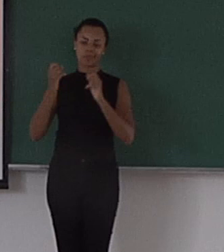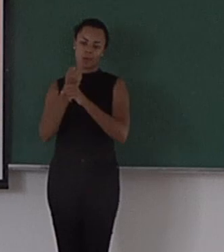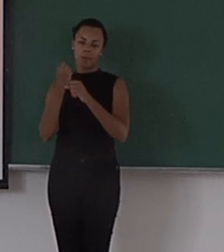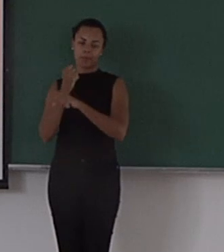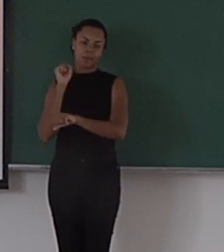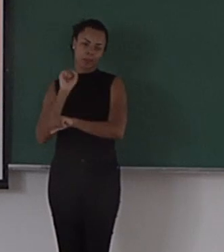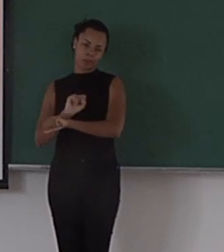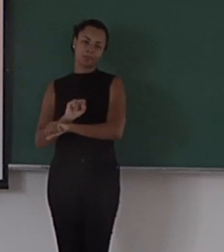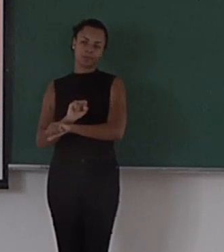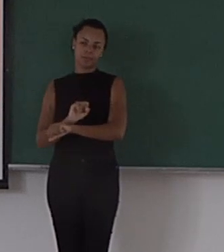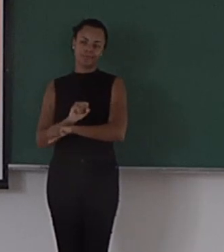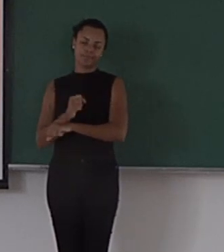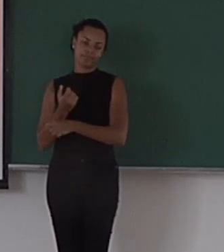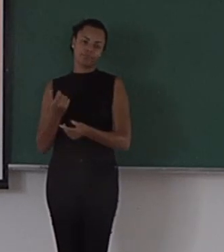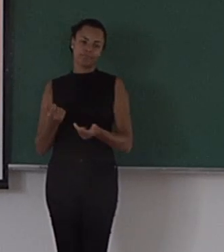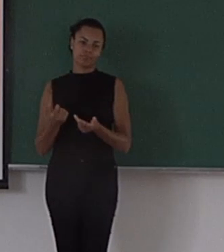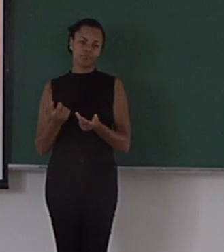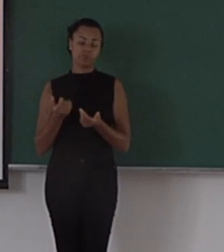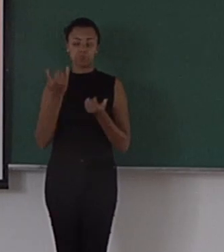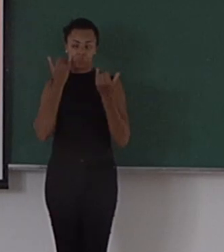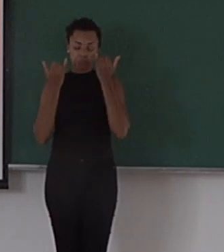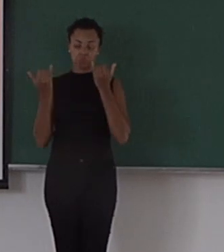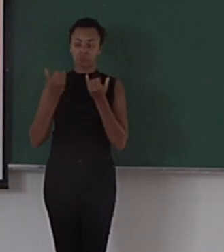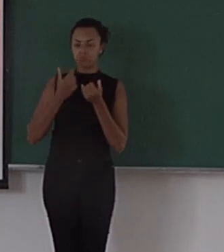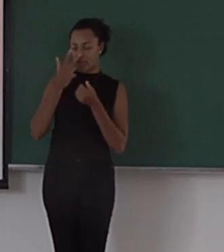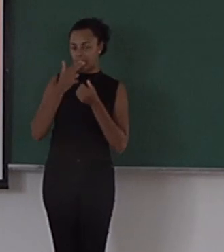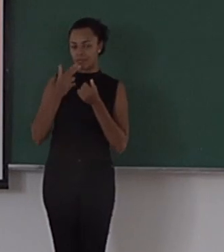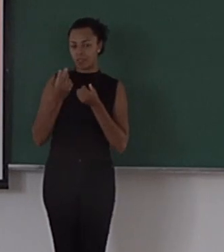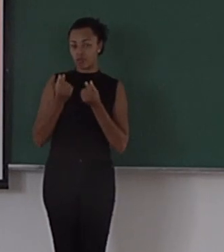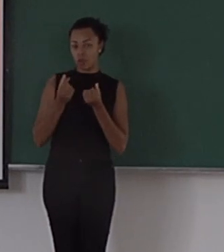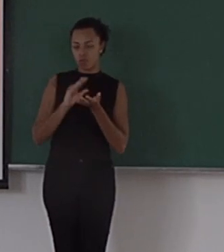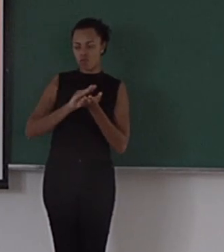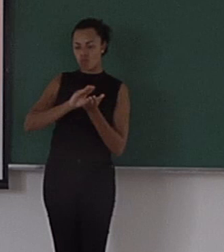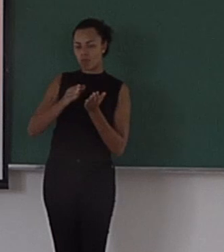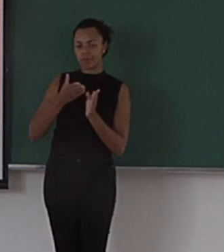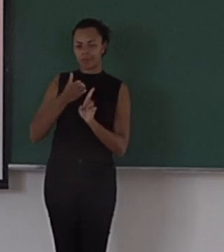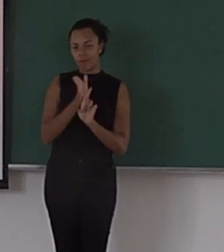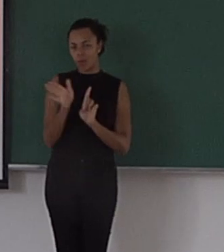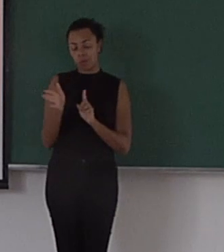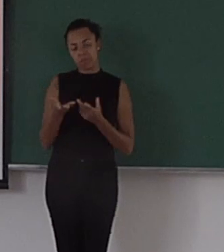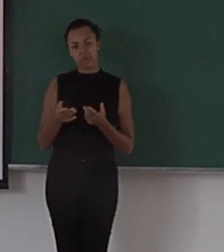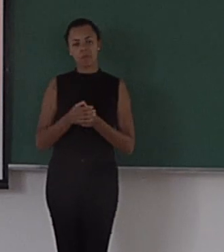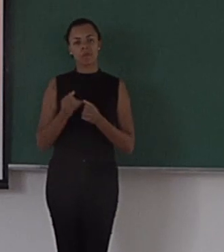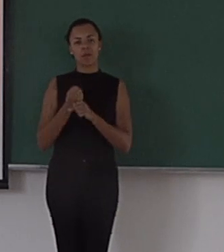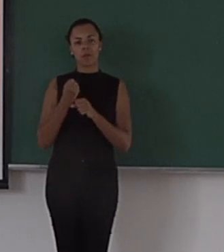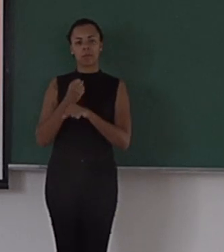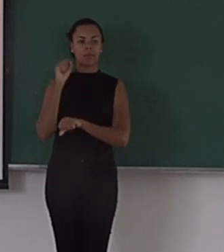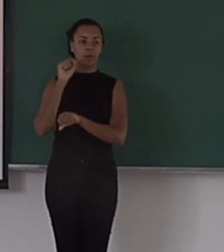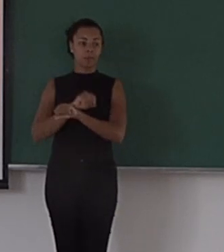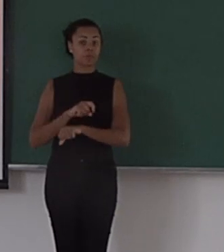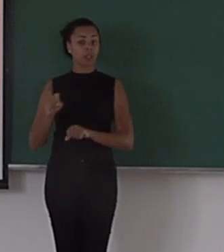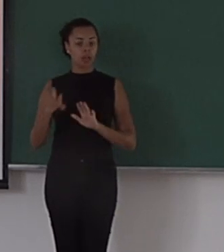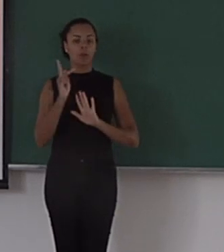parada, né? Segundo informações, teve desvio de recursos, então a obra está parada. Lá tem um projeto